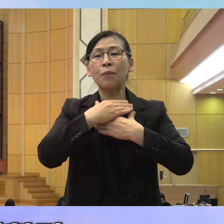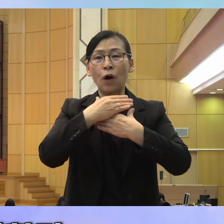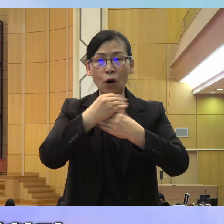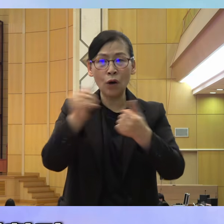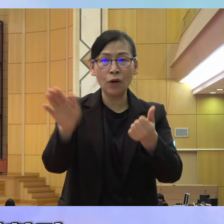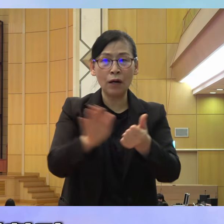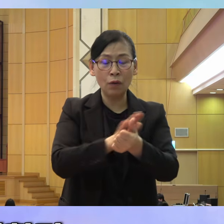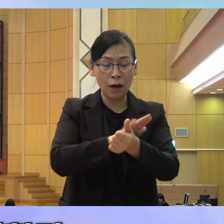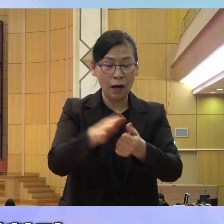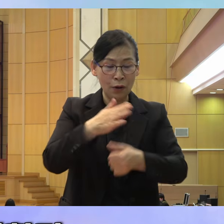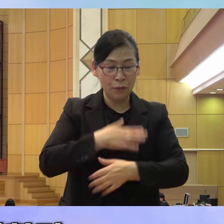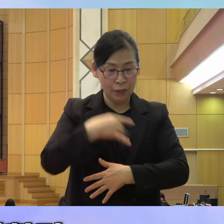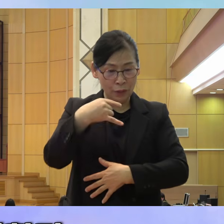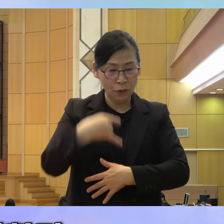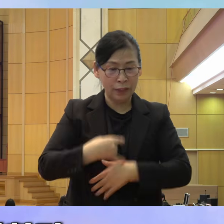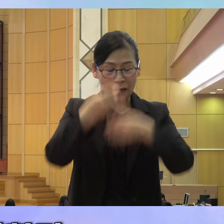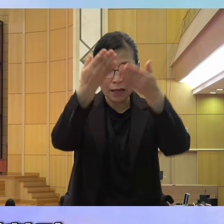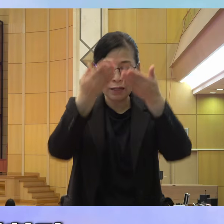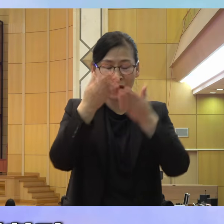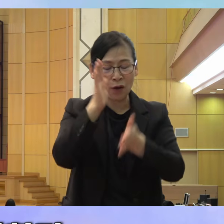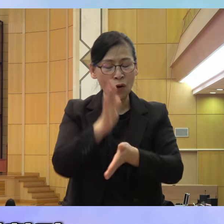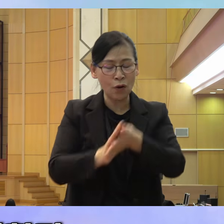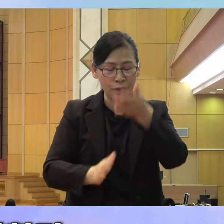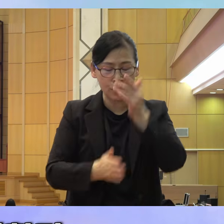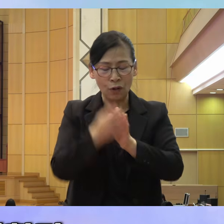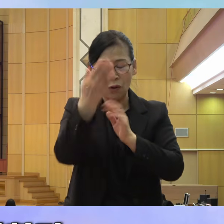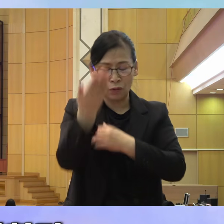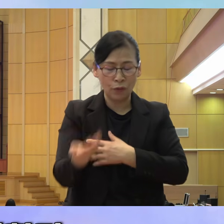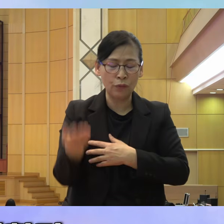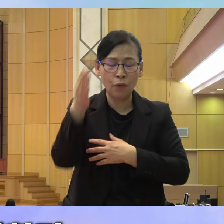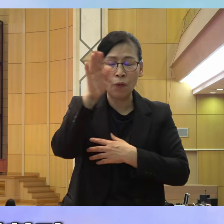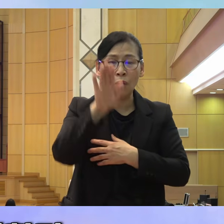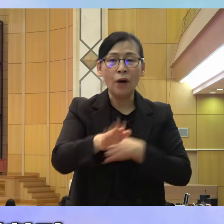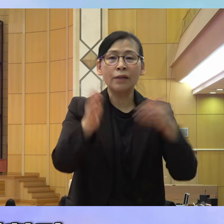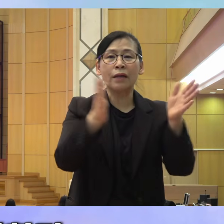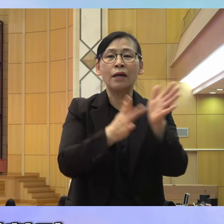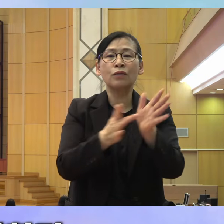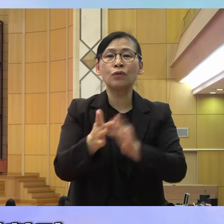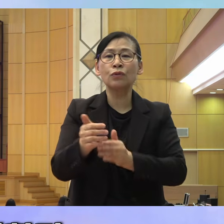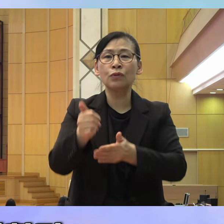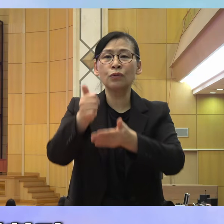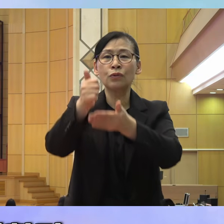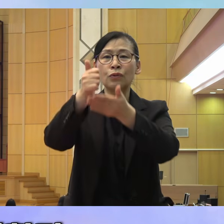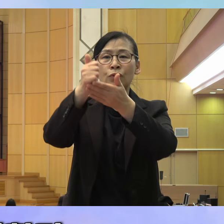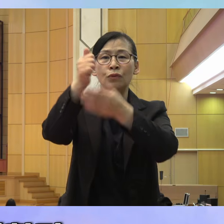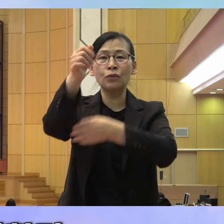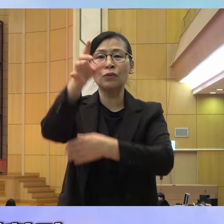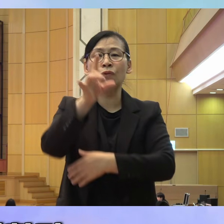세상 평안과 위로 내게 없어도 예수,